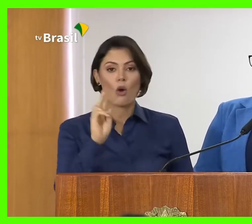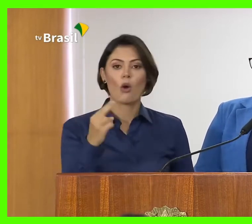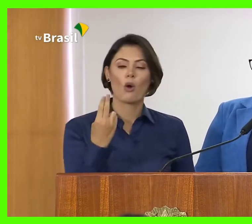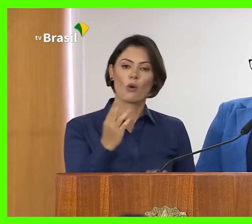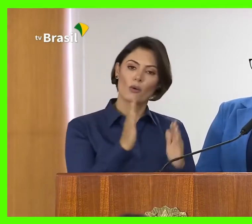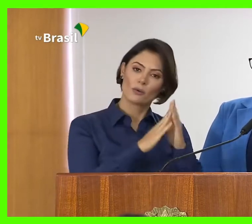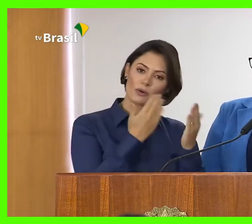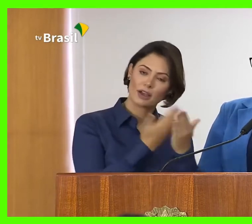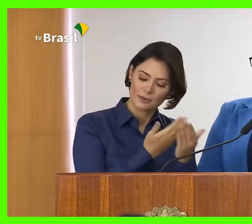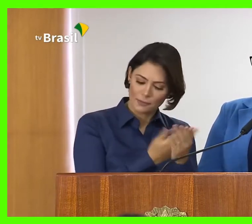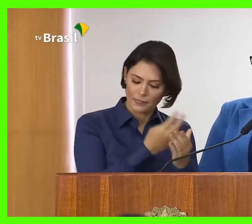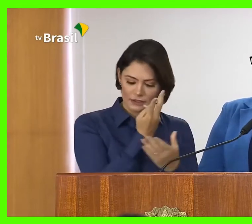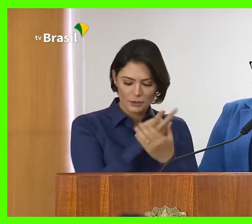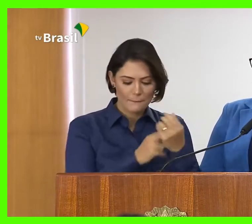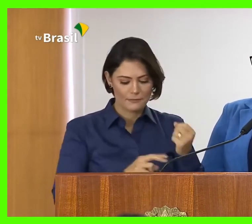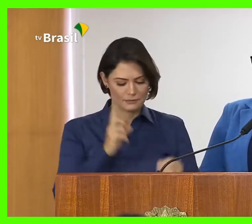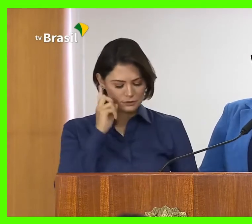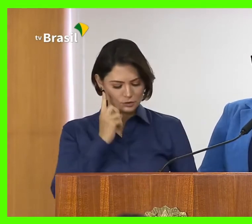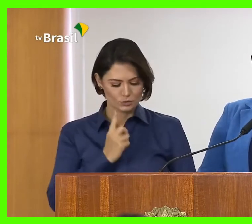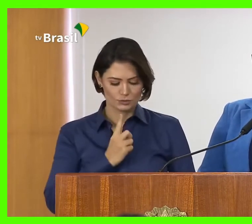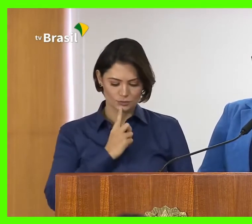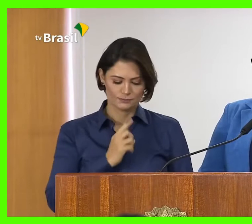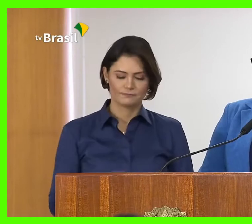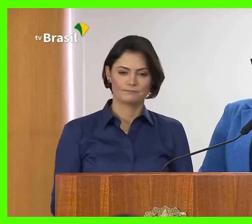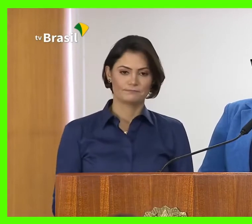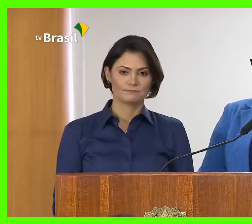escolas especializadas ou escolas bilíngues de surdos.